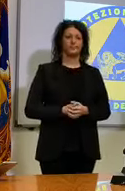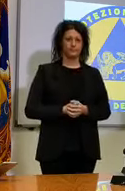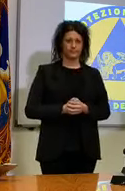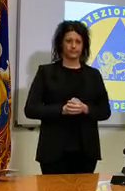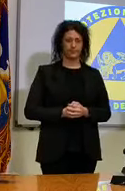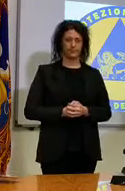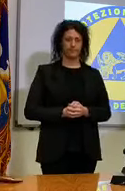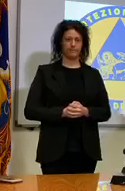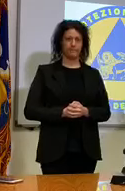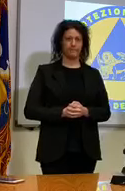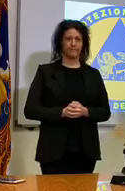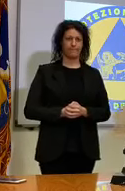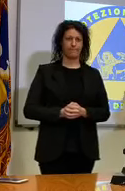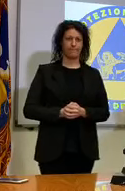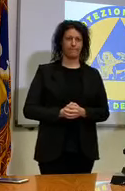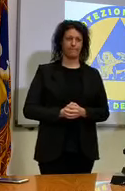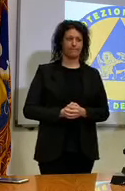E